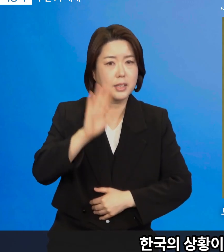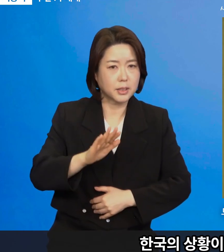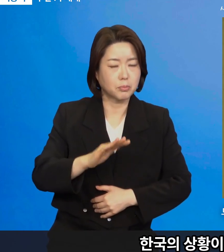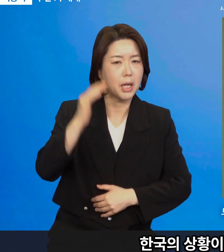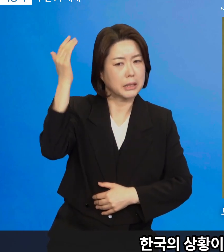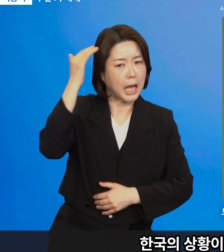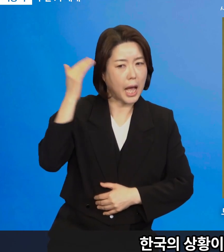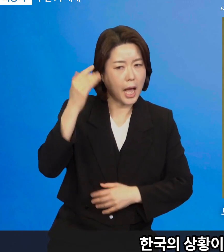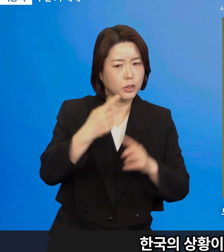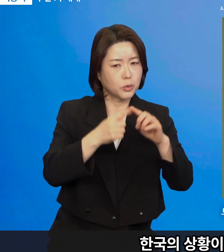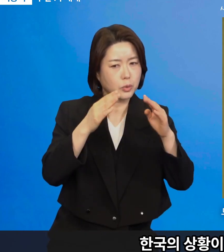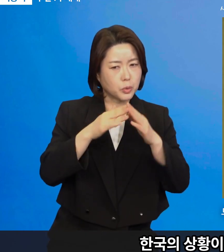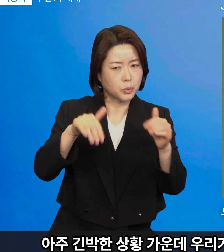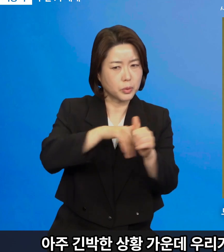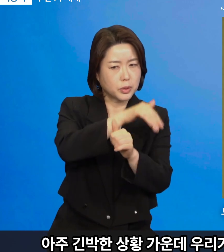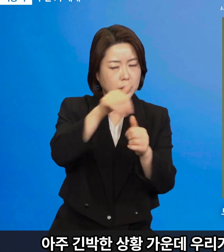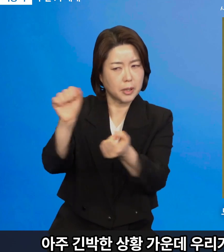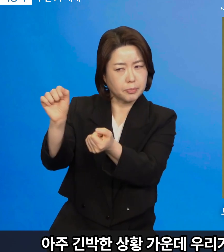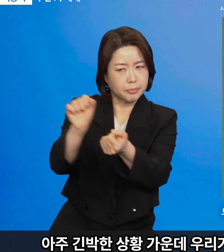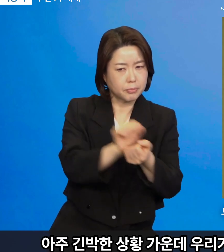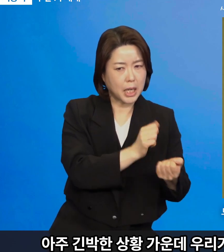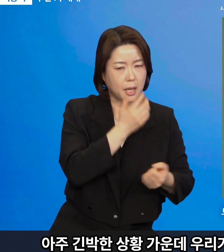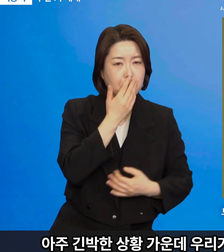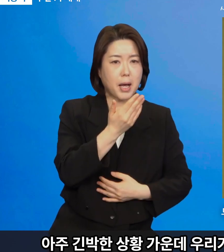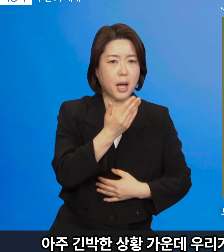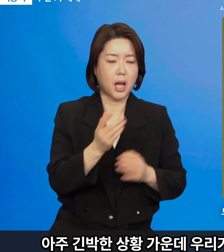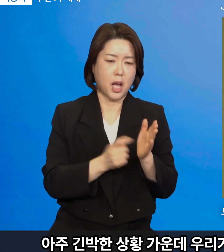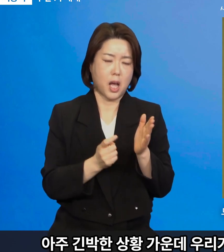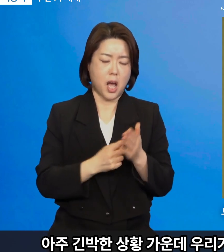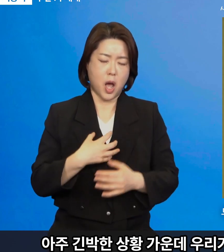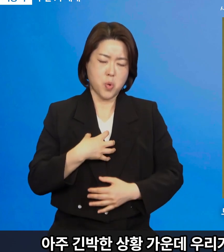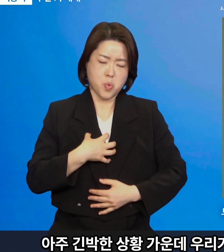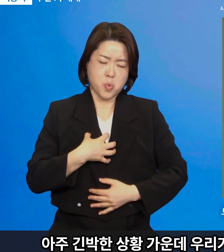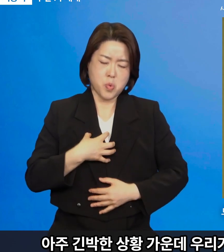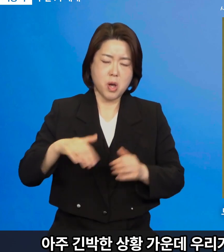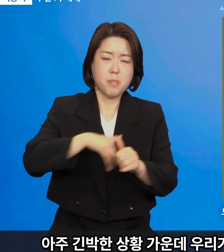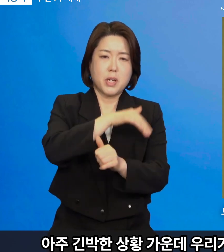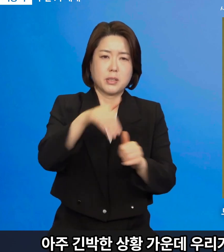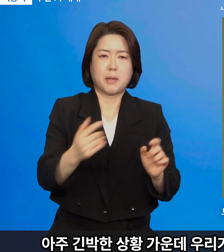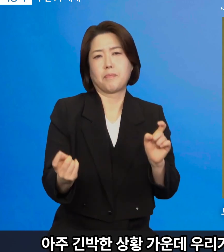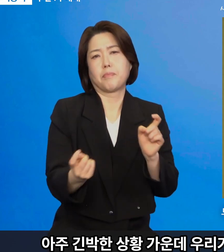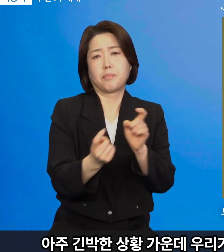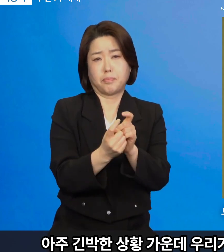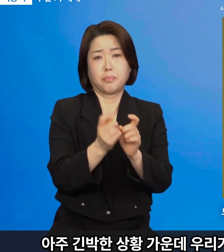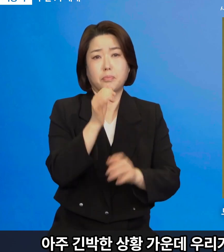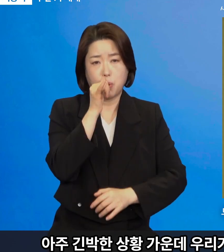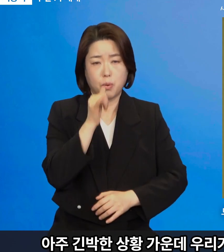한국의 상황이 될지도 모르는 아주 긴박한 상황 가운데 우리가 있다는 것을 여러분 꼭 아셔야 됩니다.